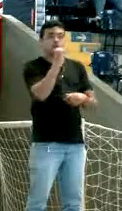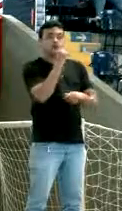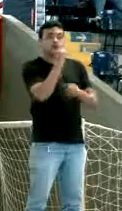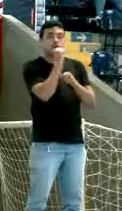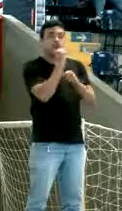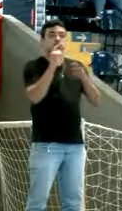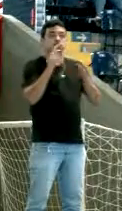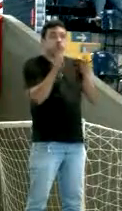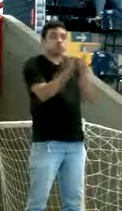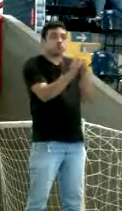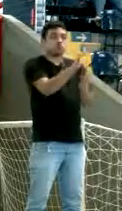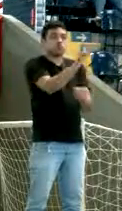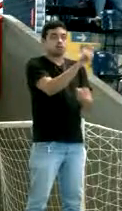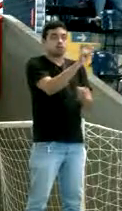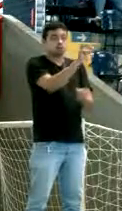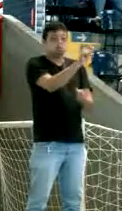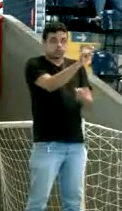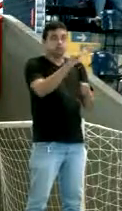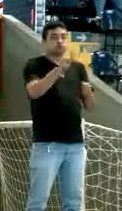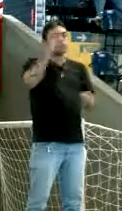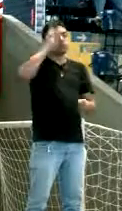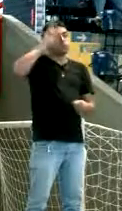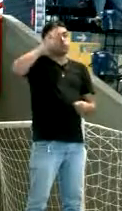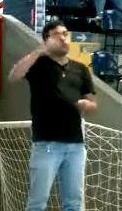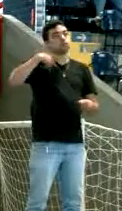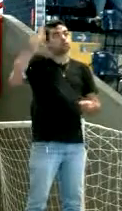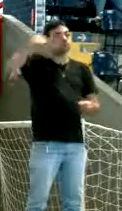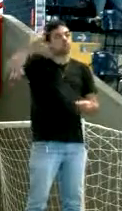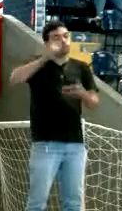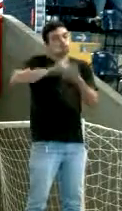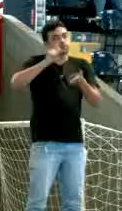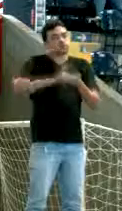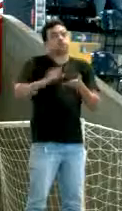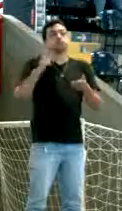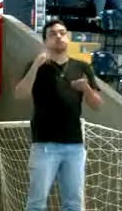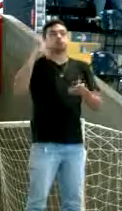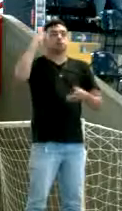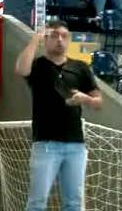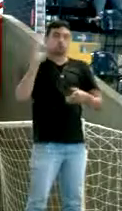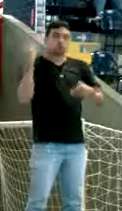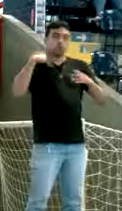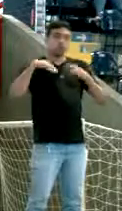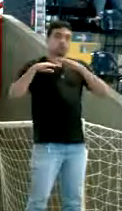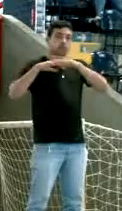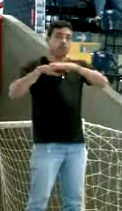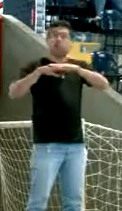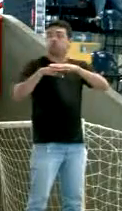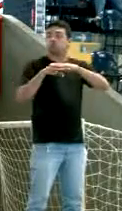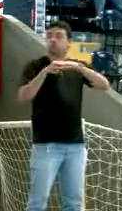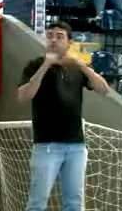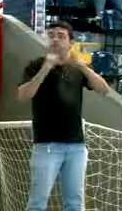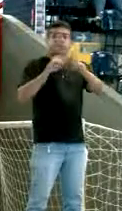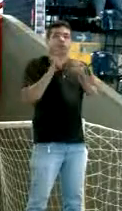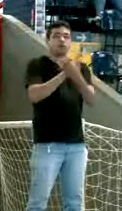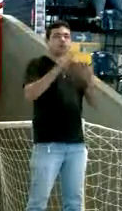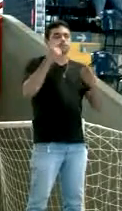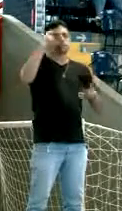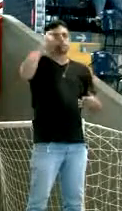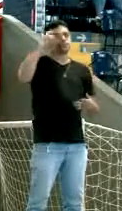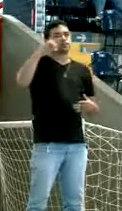com Cazuza, para escrever Debaixo dos Caracóis dos Seus Cabelos. Para ele, né? Alguns pensam que era uma